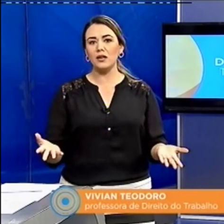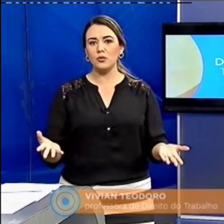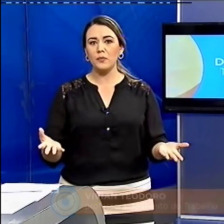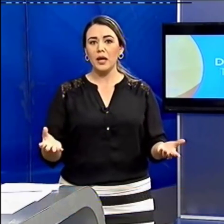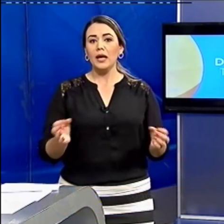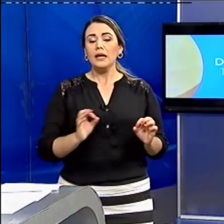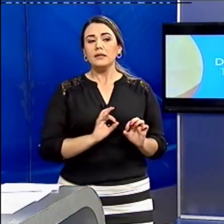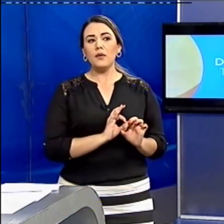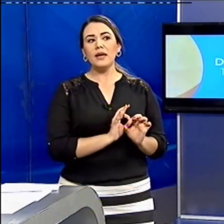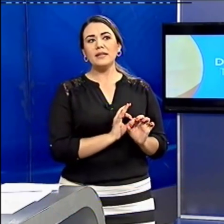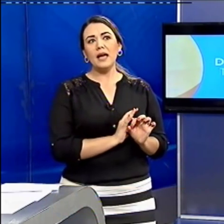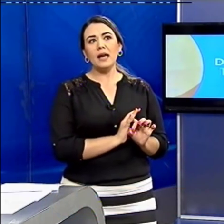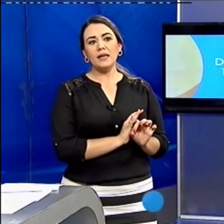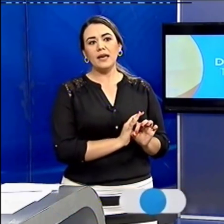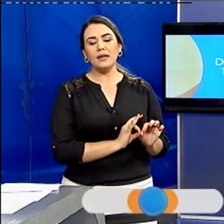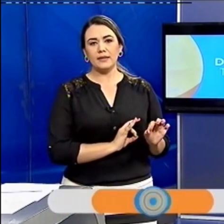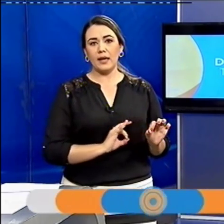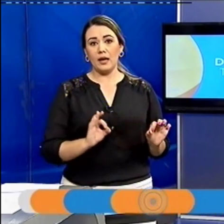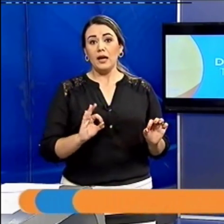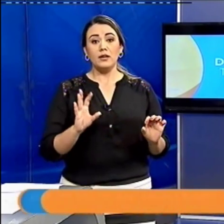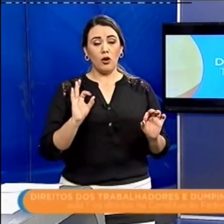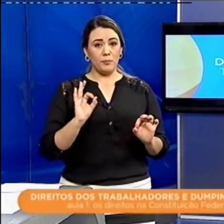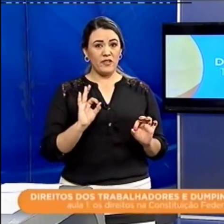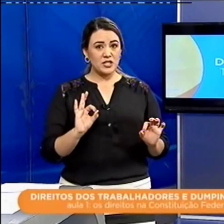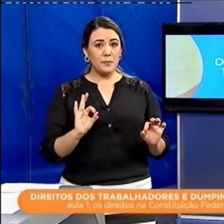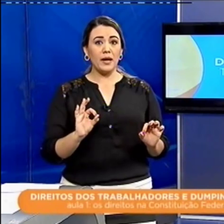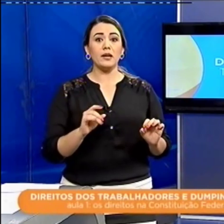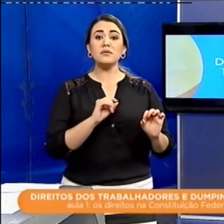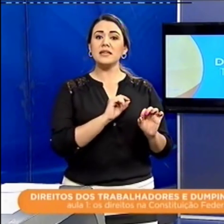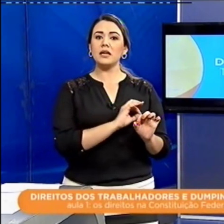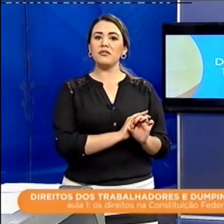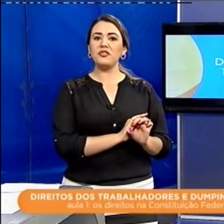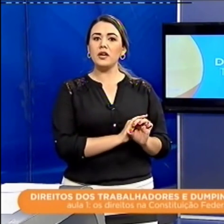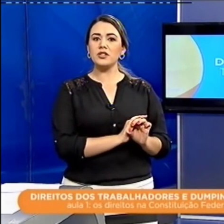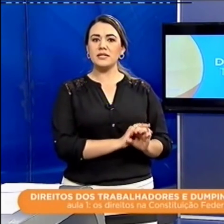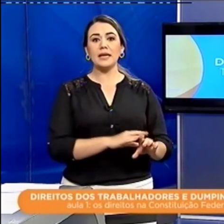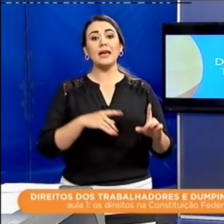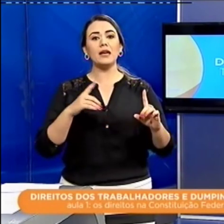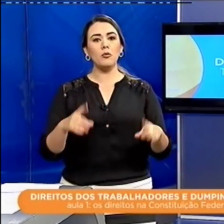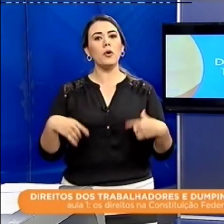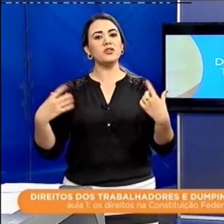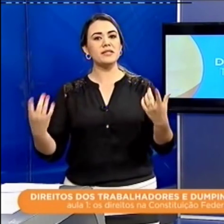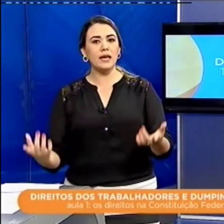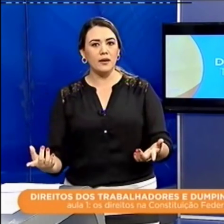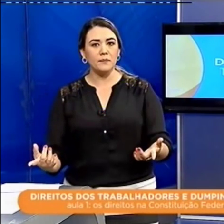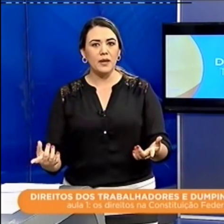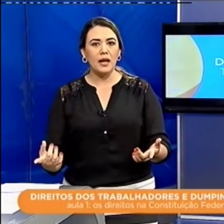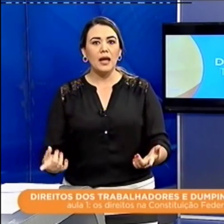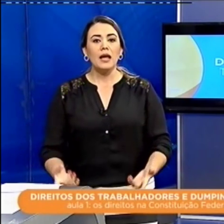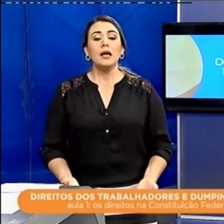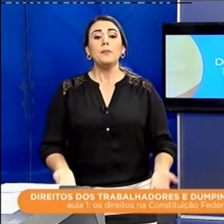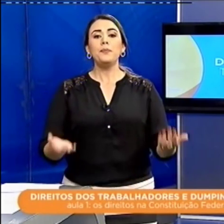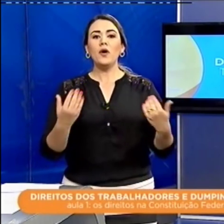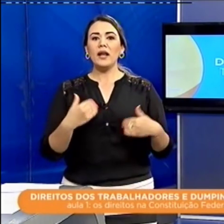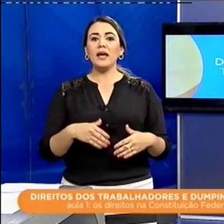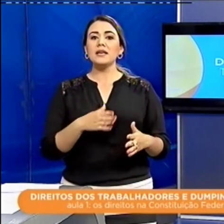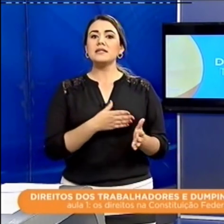dispensado. Então, a ideia é que ele tenha... Veja bem, não significa dizer que ele não pode ser. Porém,